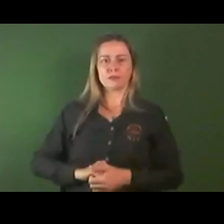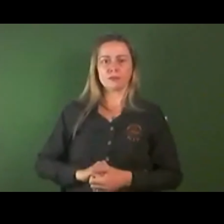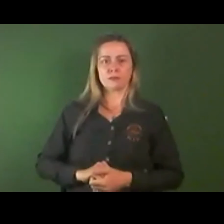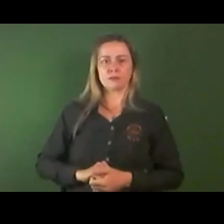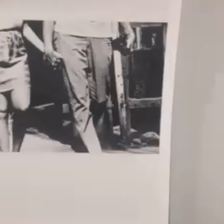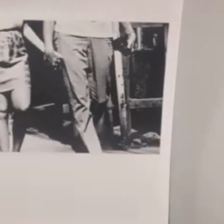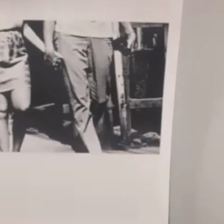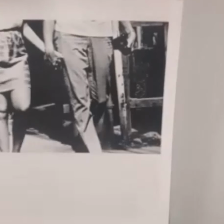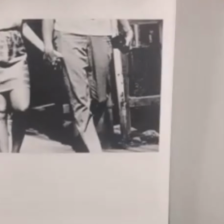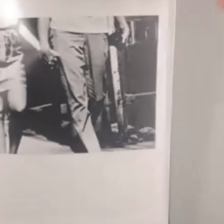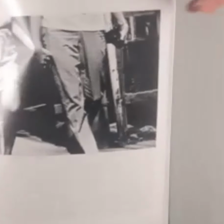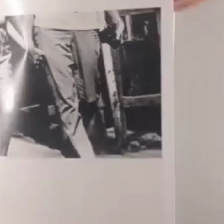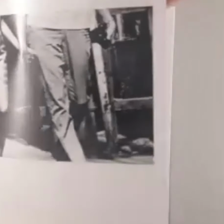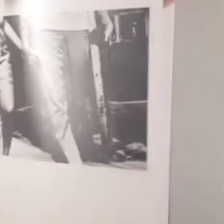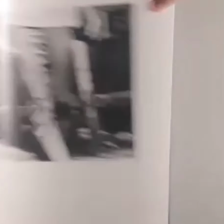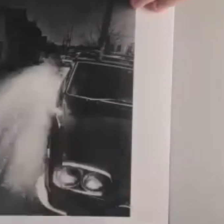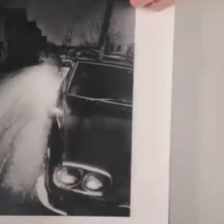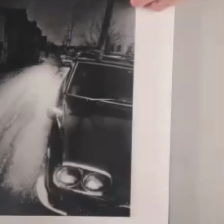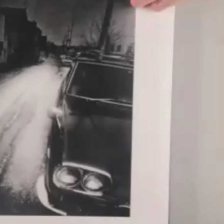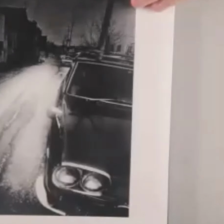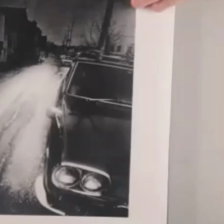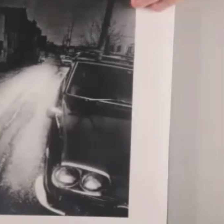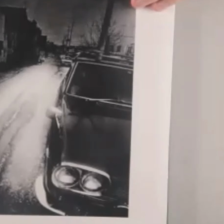Vou dar uma puladinha aqui.